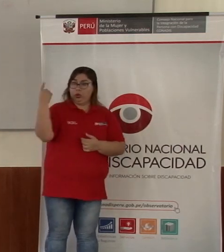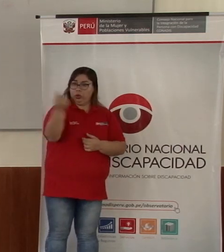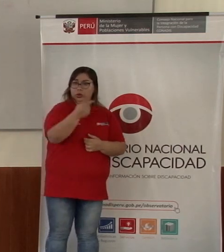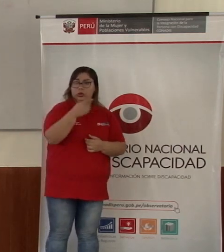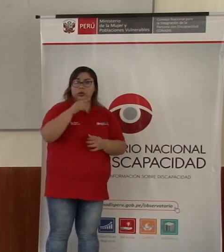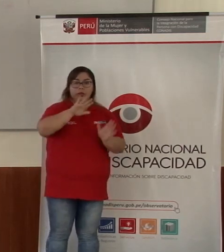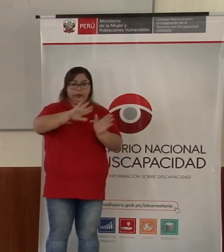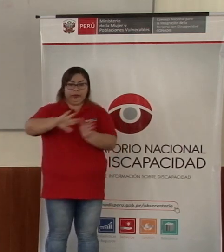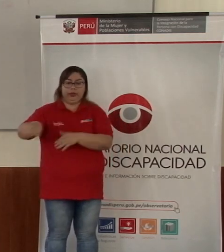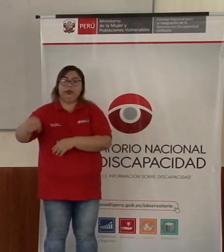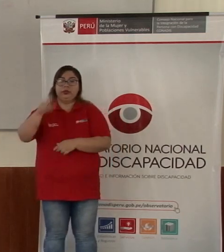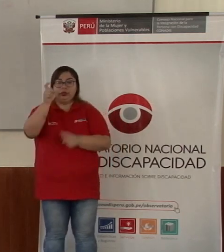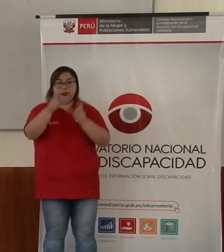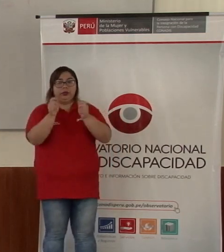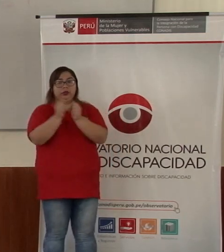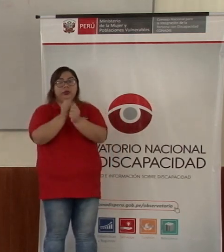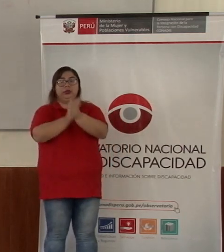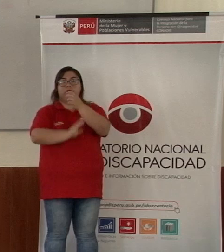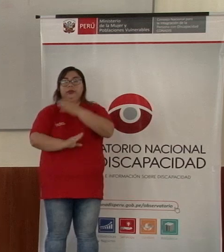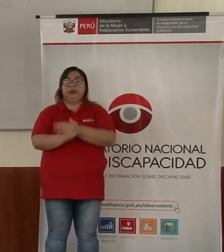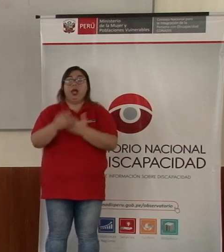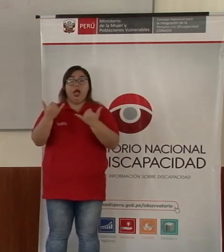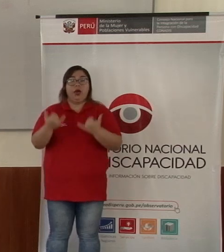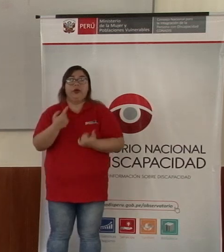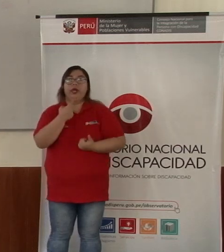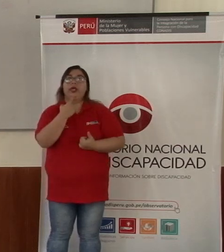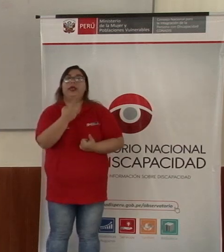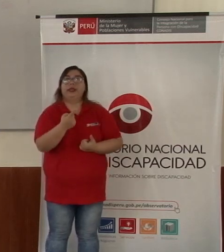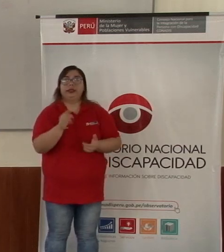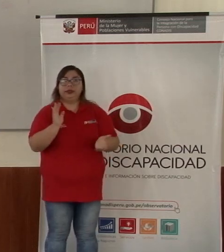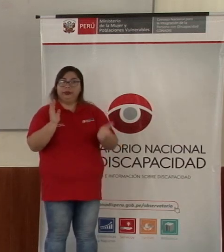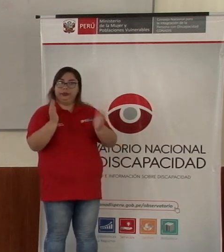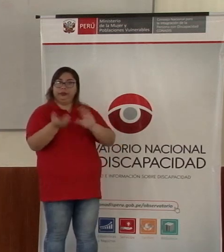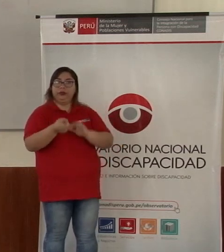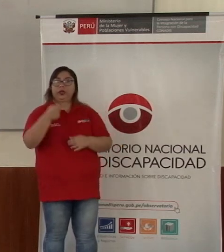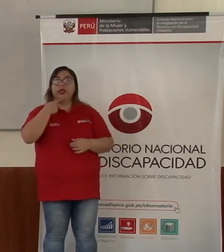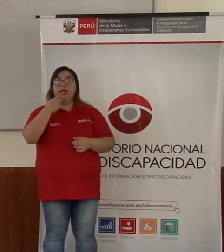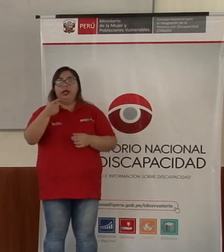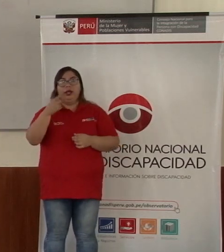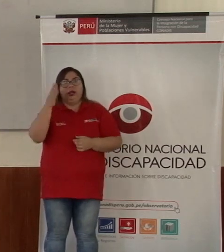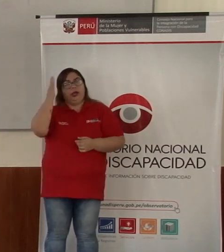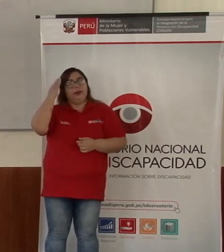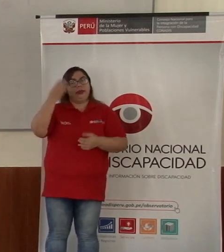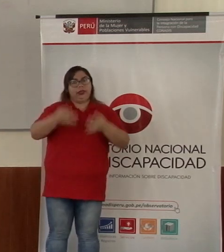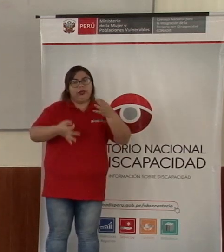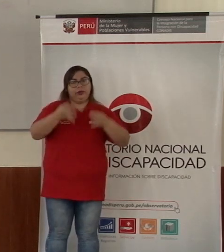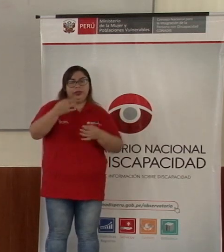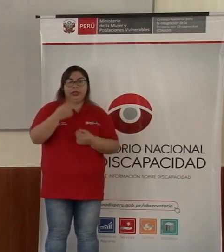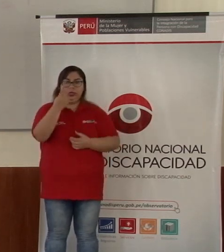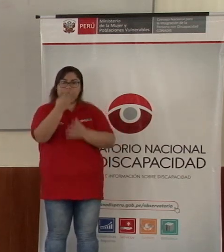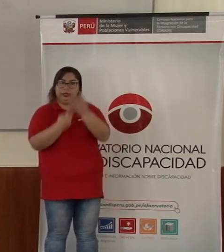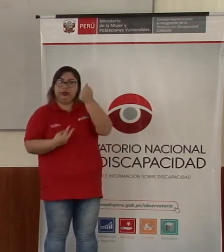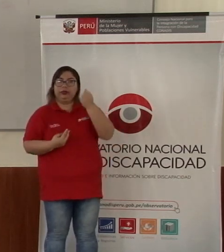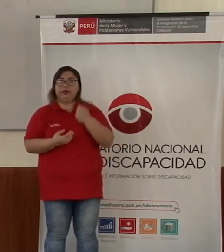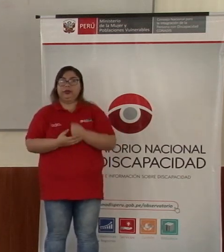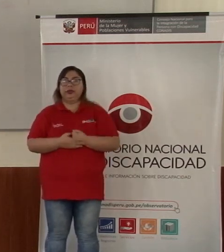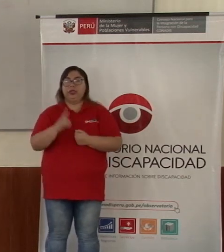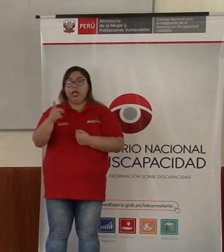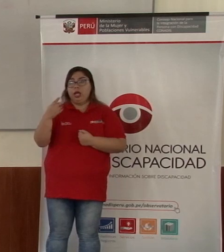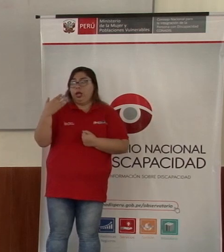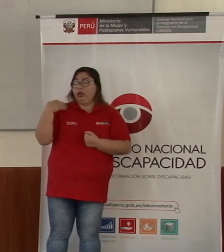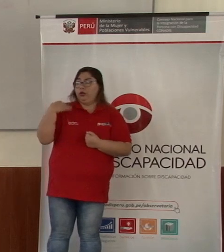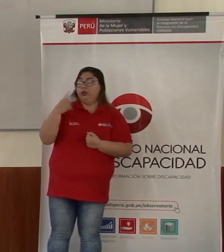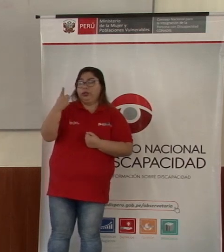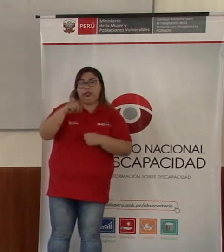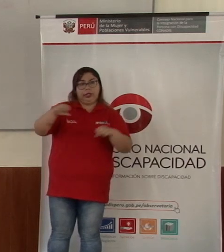con discapacidad. Ahora, ¿qué dice? Ahora dice capacidad jurídica. La capacidad jurídica sí involucra las dos cosas, el goce